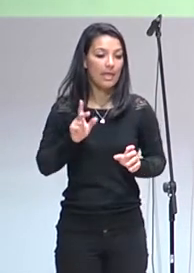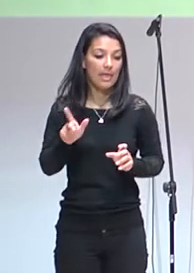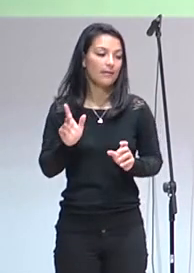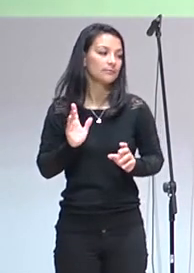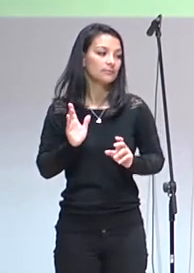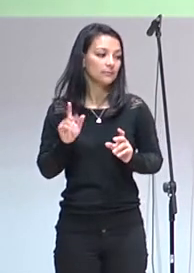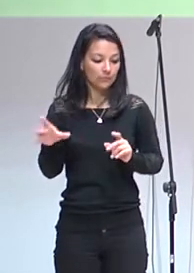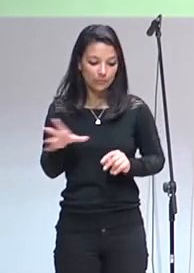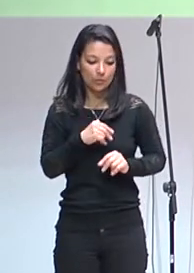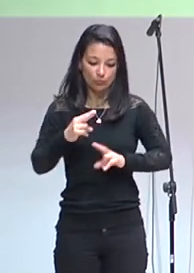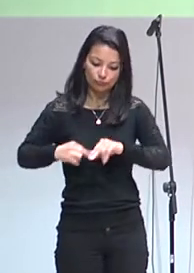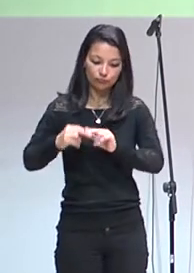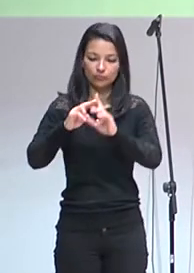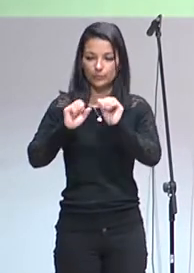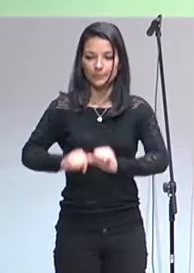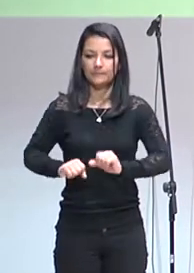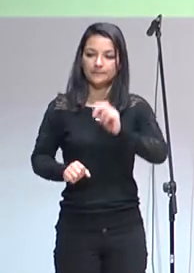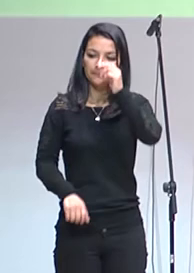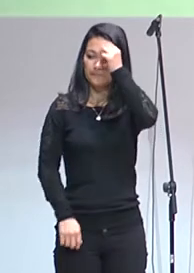entre todos.